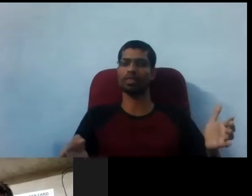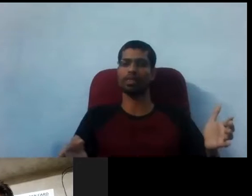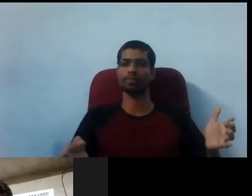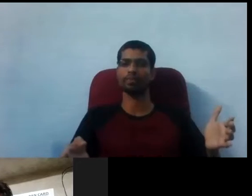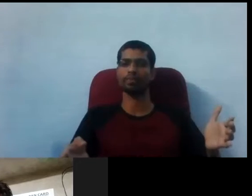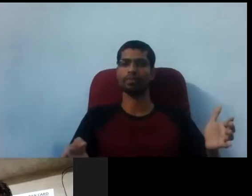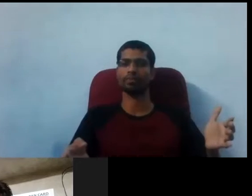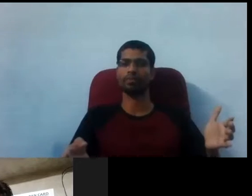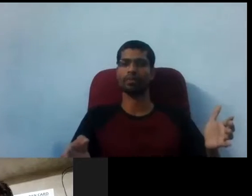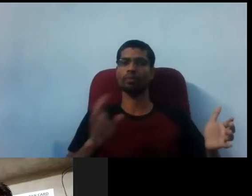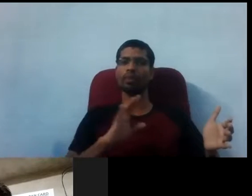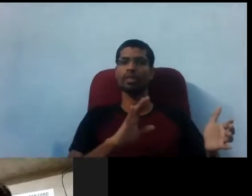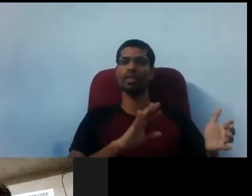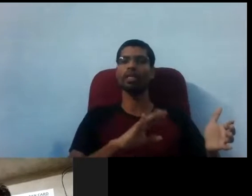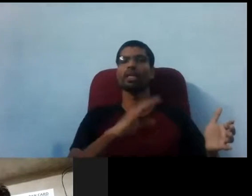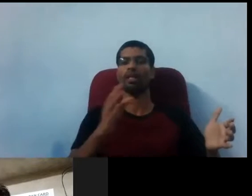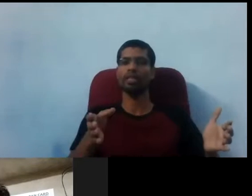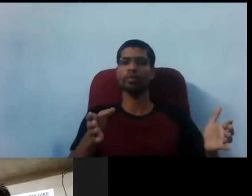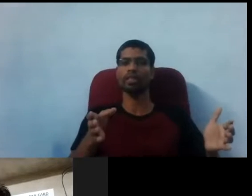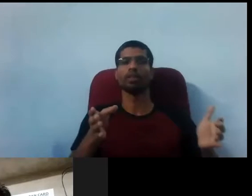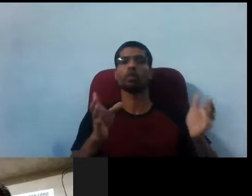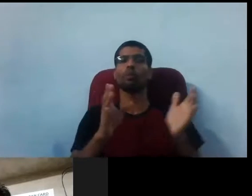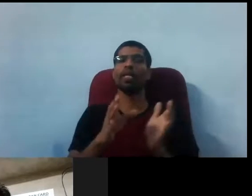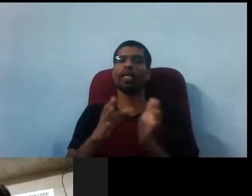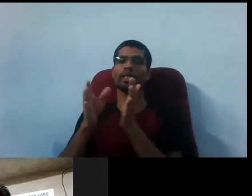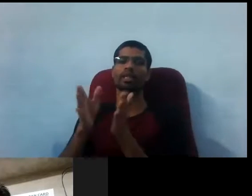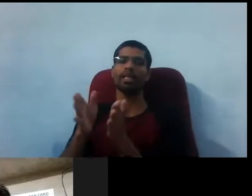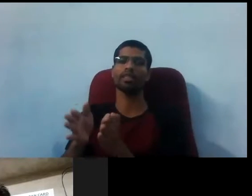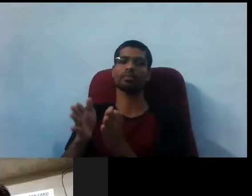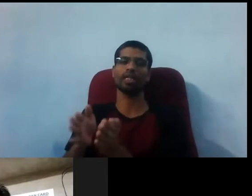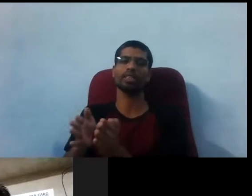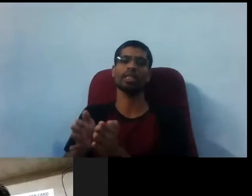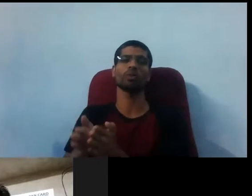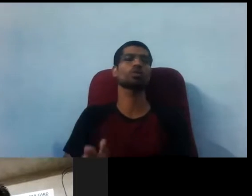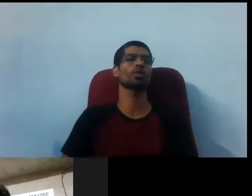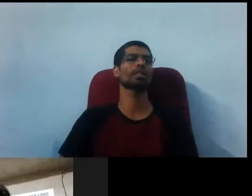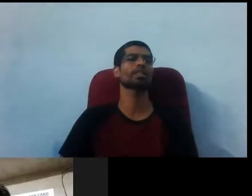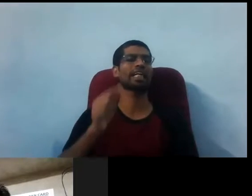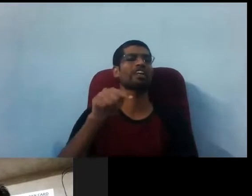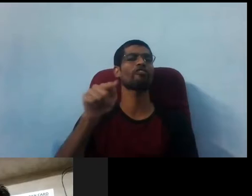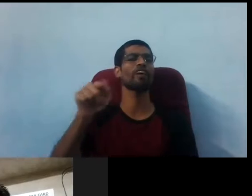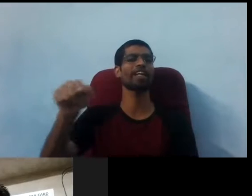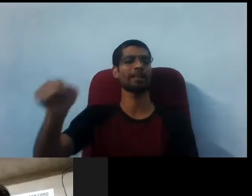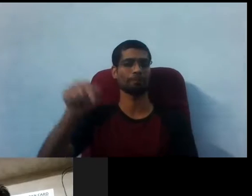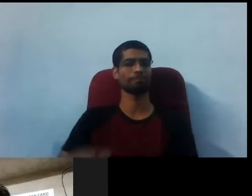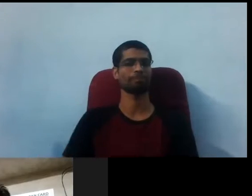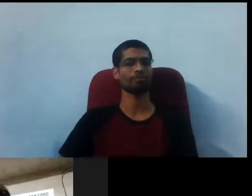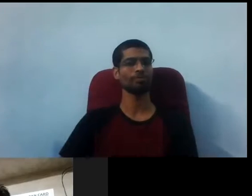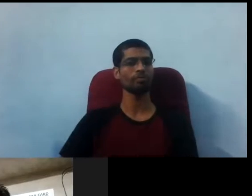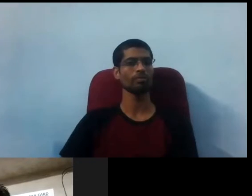लायक होना चाहिए, प्रयोग करने लायक होनी चाहिए। तो प्रयोग करने लायक बनाते हैं ना, उसको हम लोग कहते हैं